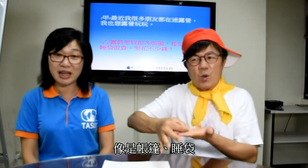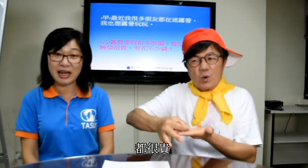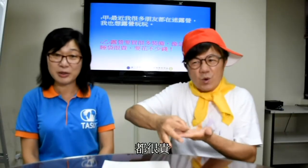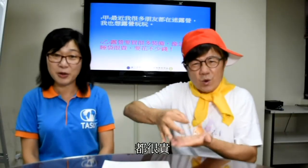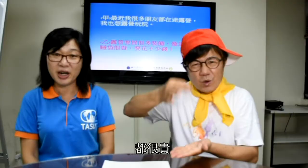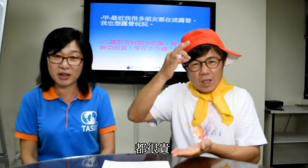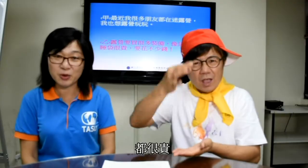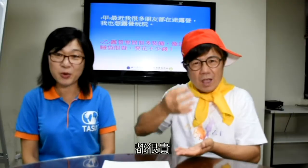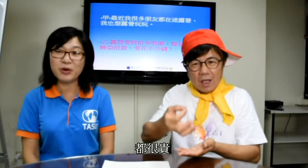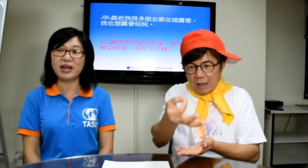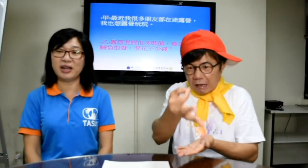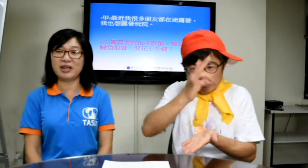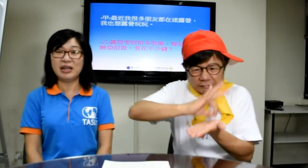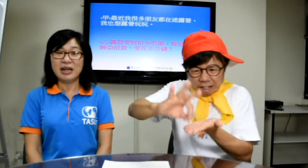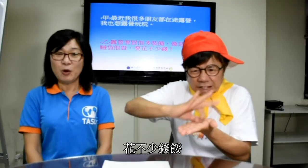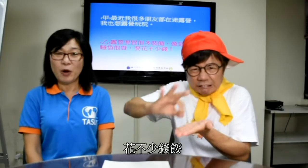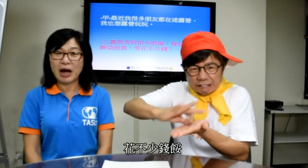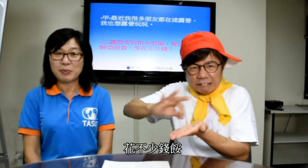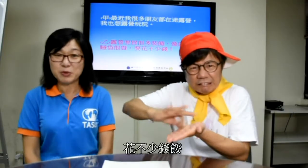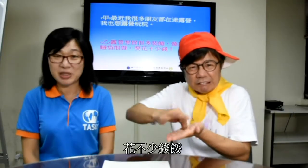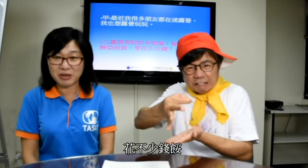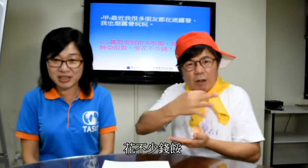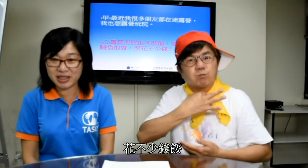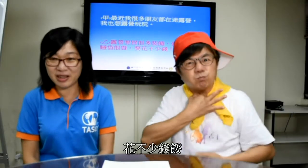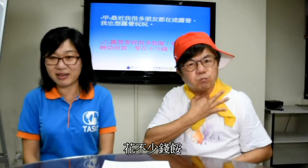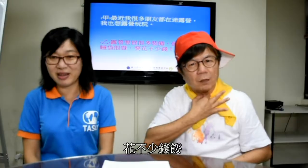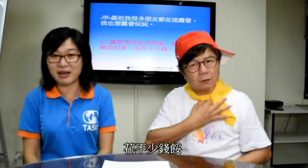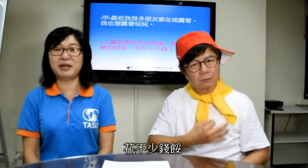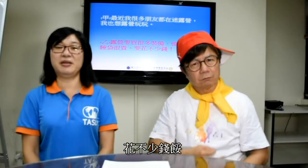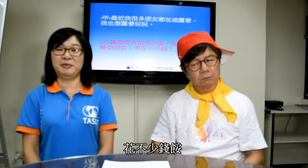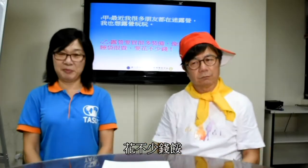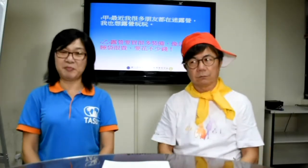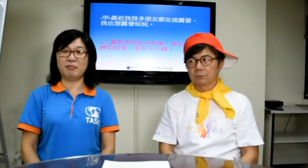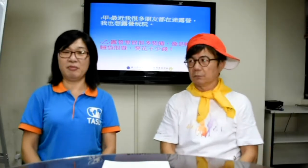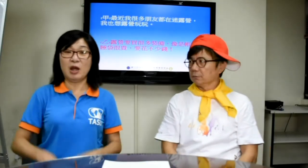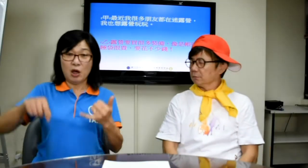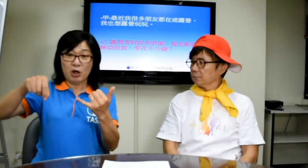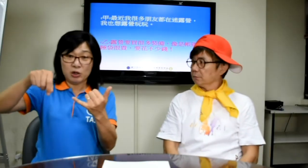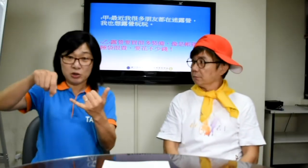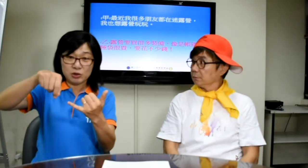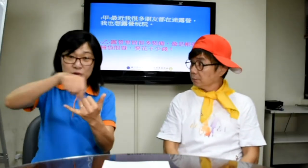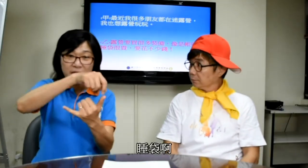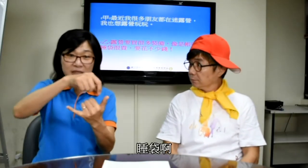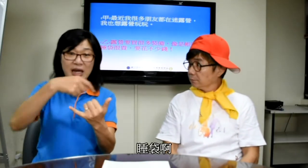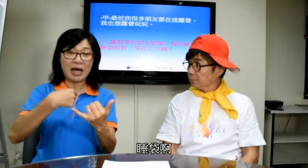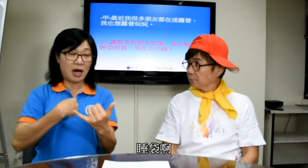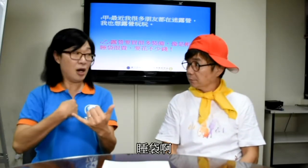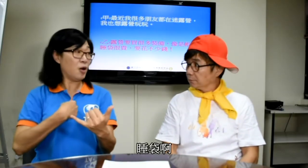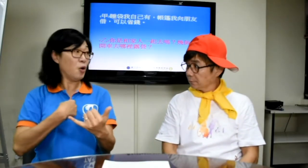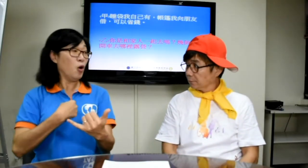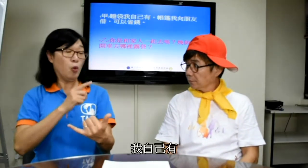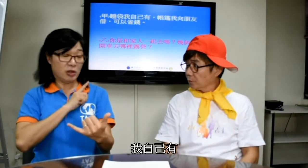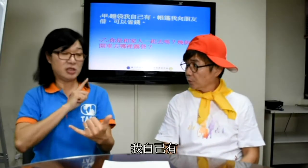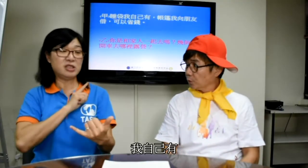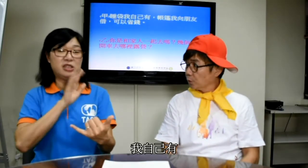都很贵，花不少钱呢。睡袋啊，我自己